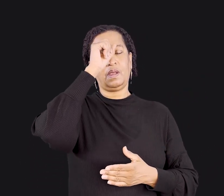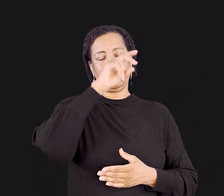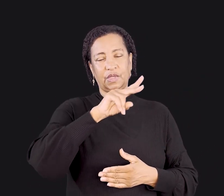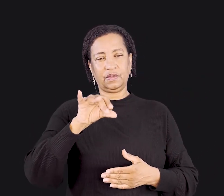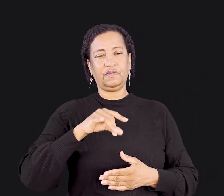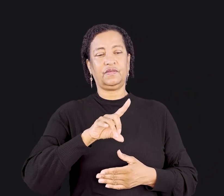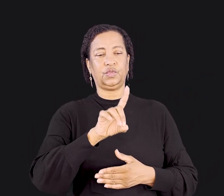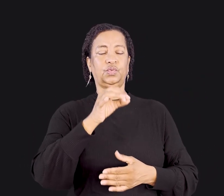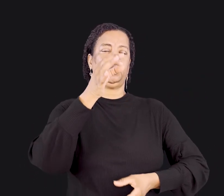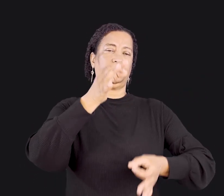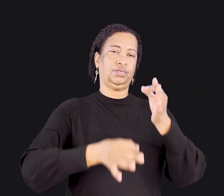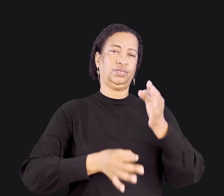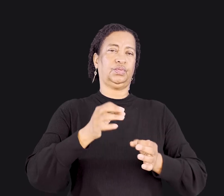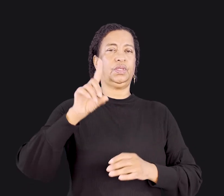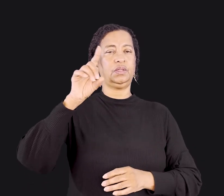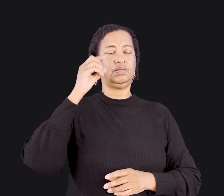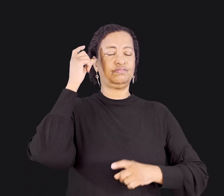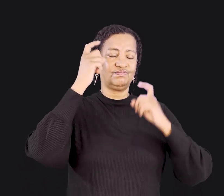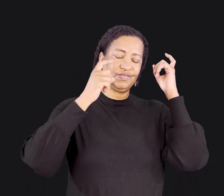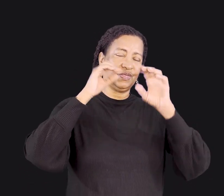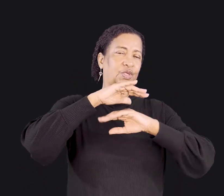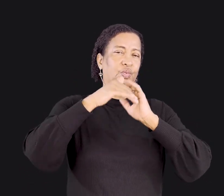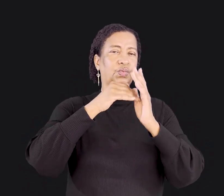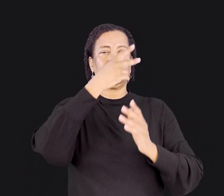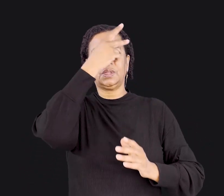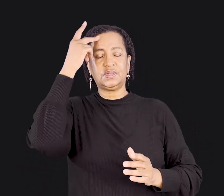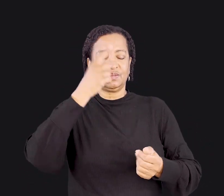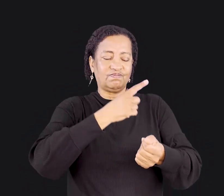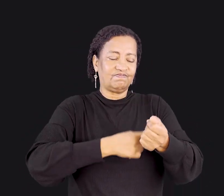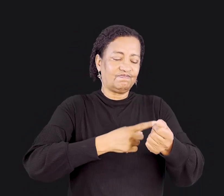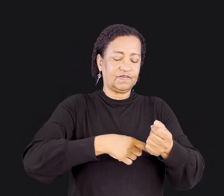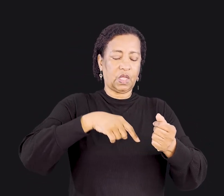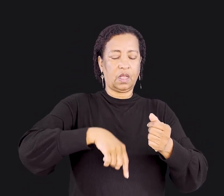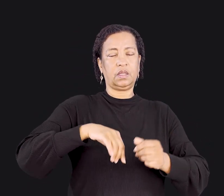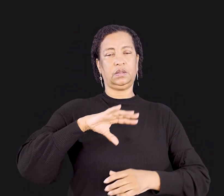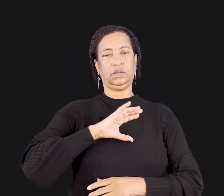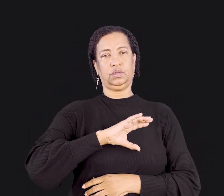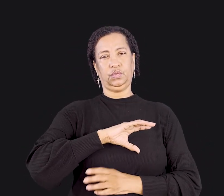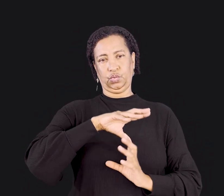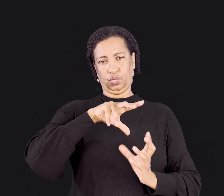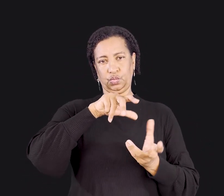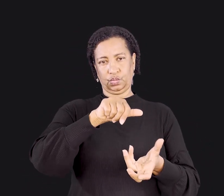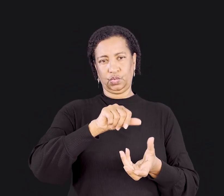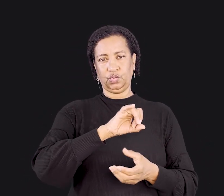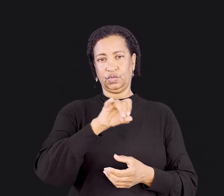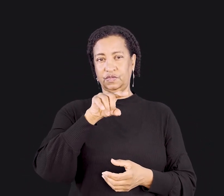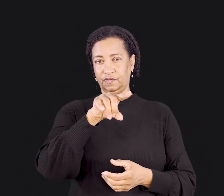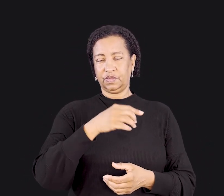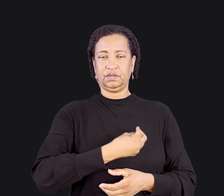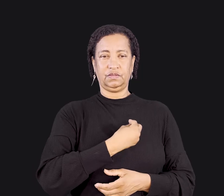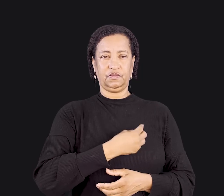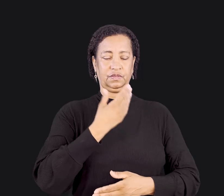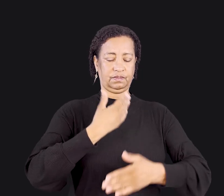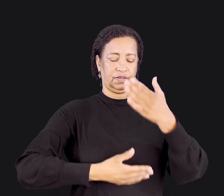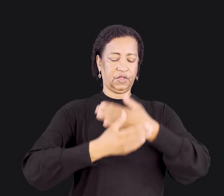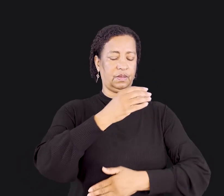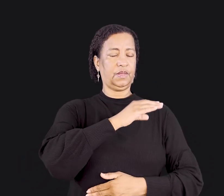julgamento, que Deus se importa com todas as pessoas feridas deste mundo. Se você estiver em Cristo e